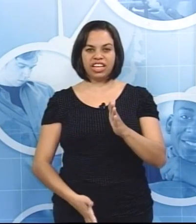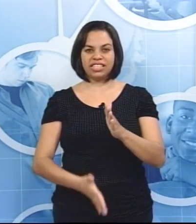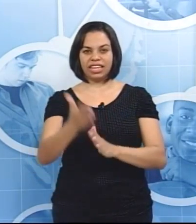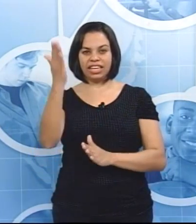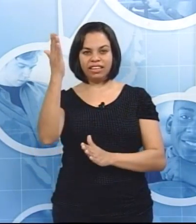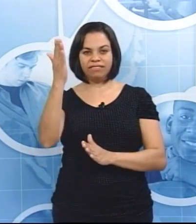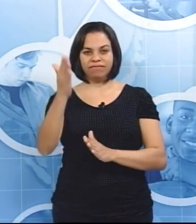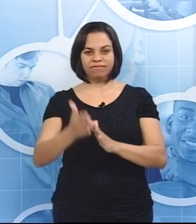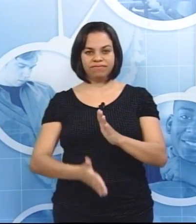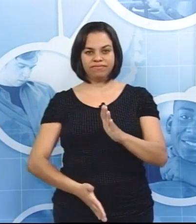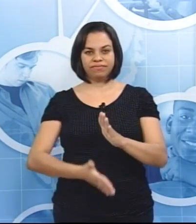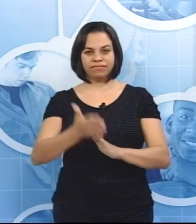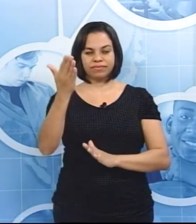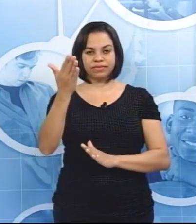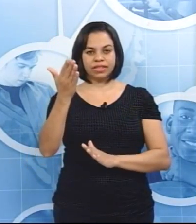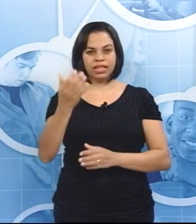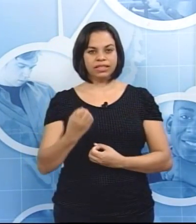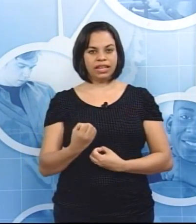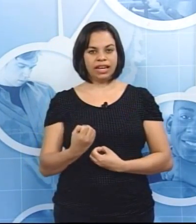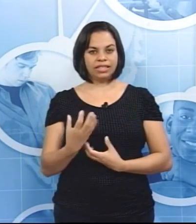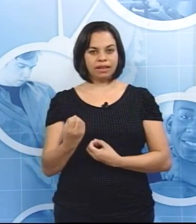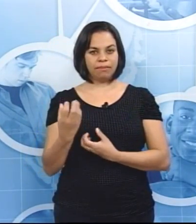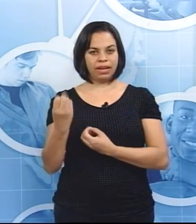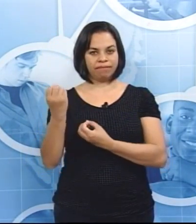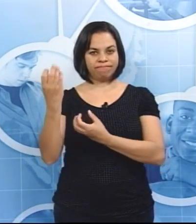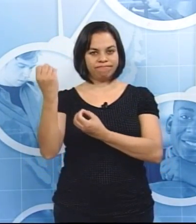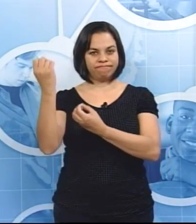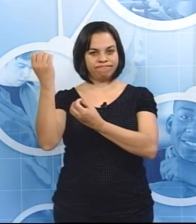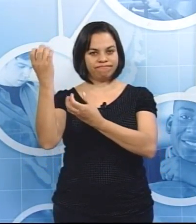esse aqui. Tem esse também.